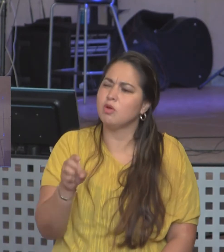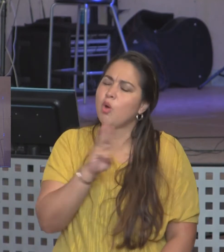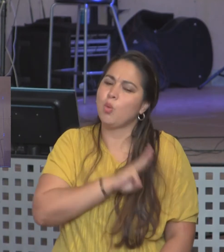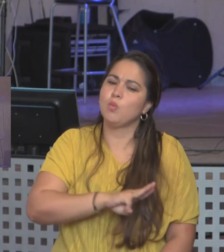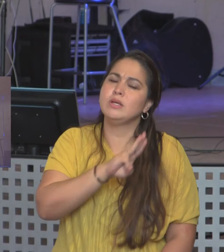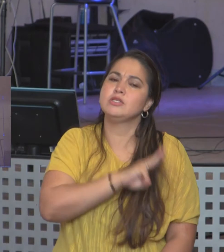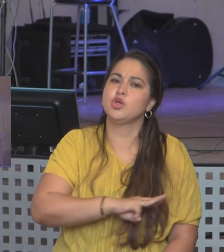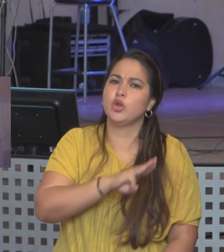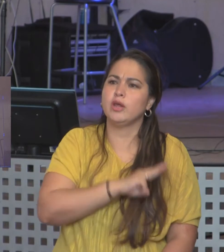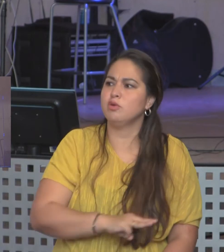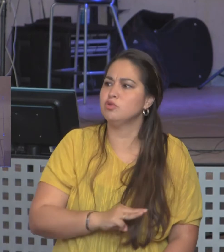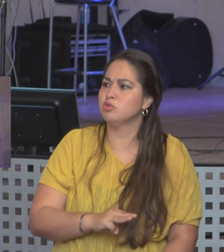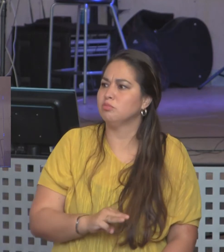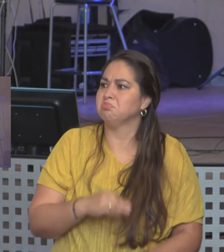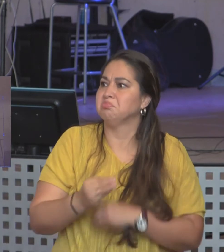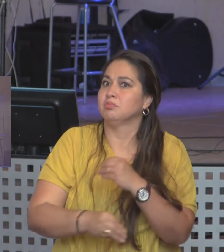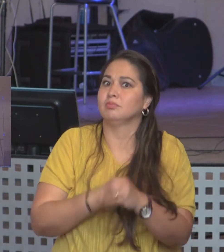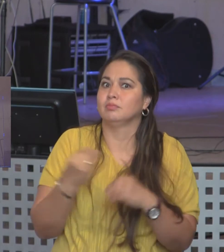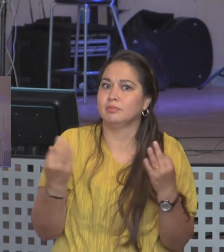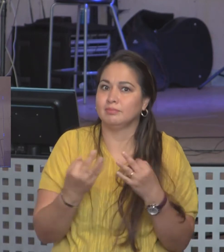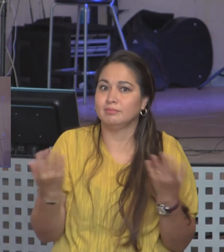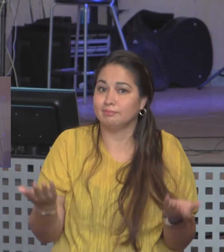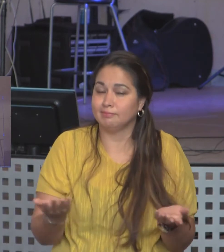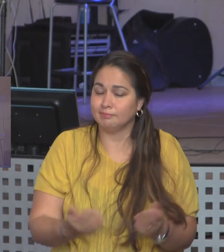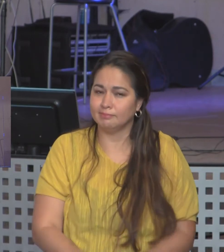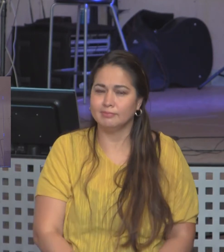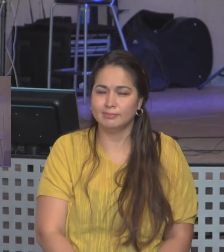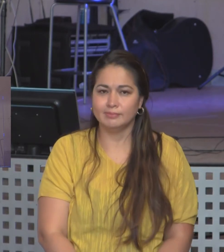idea, y es,